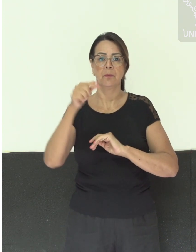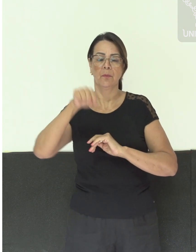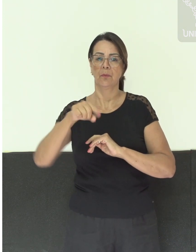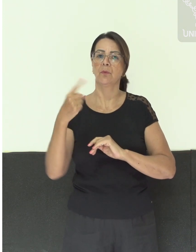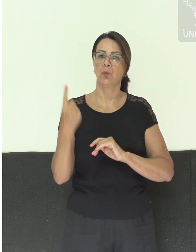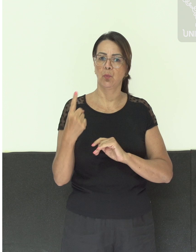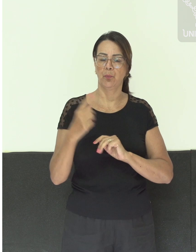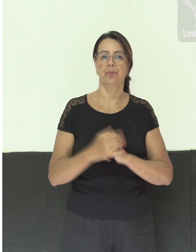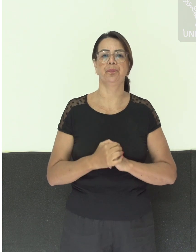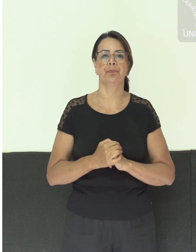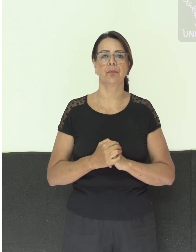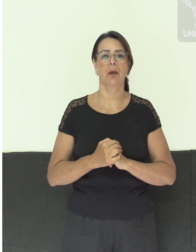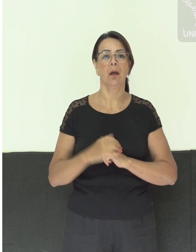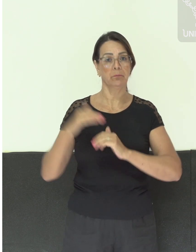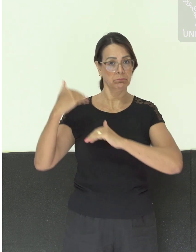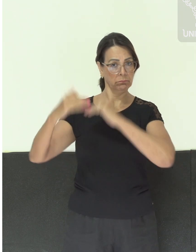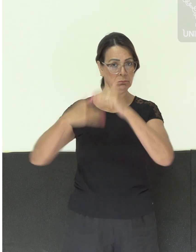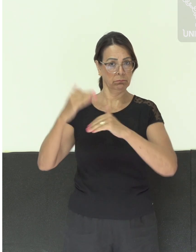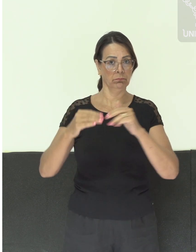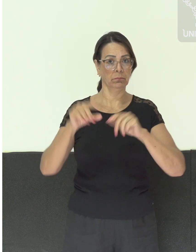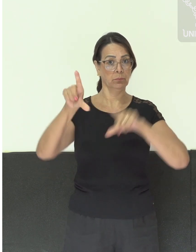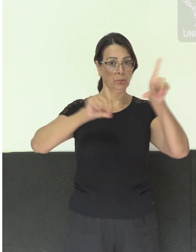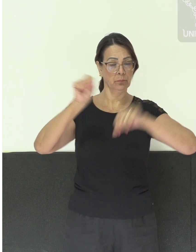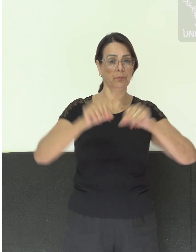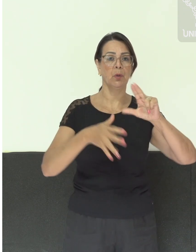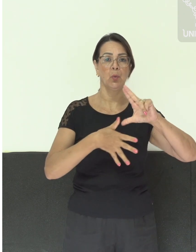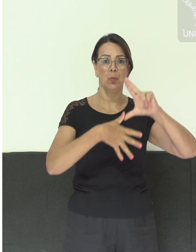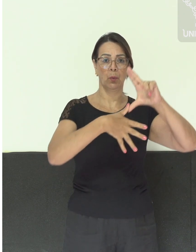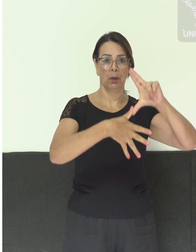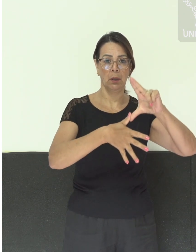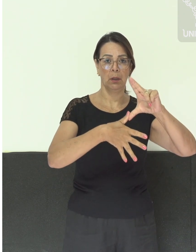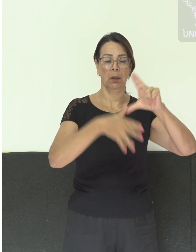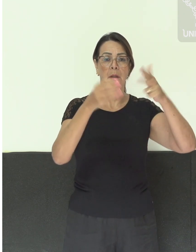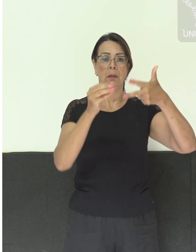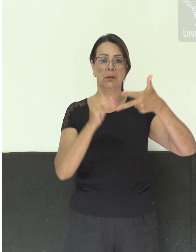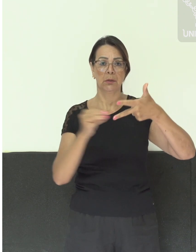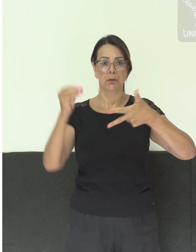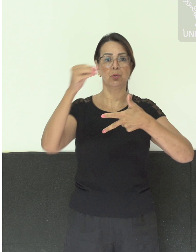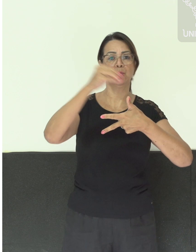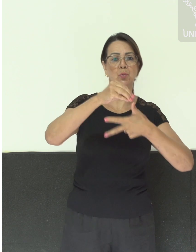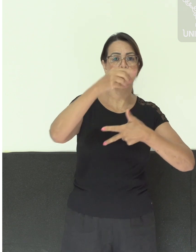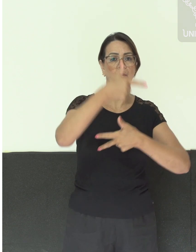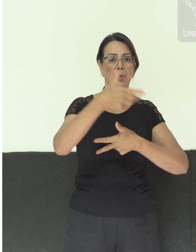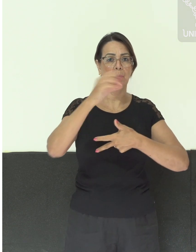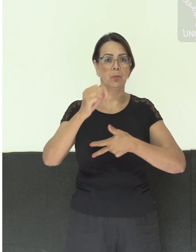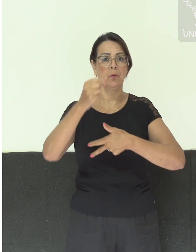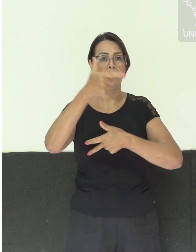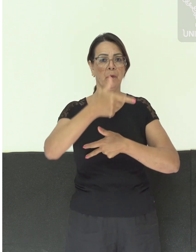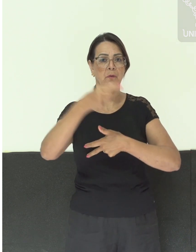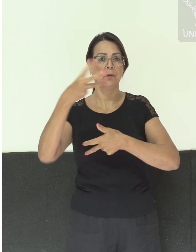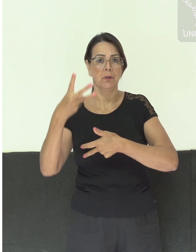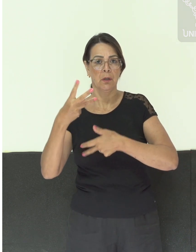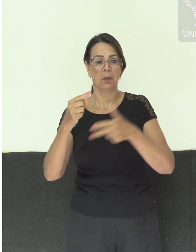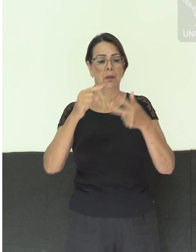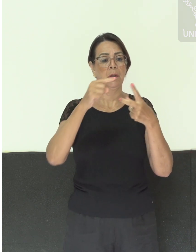O processo seletivo UNILA/SISU 2023 será realizado em 2 etapas de